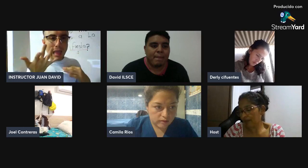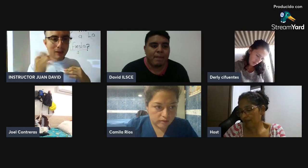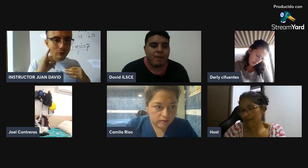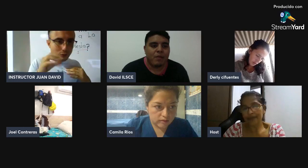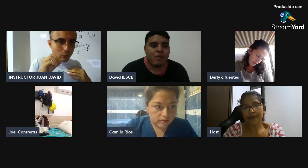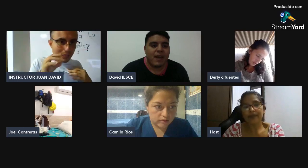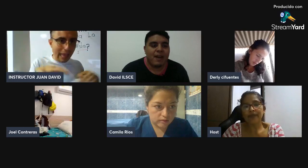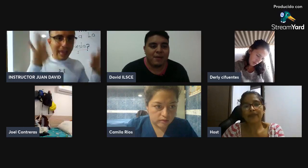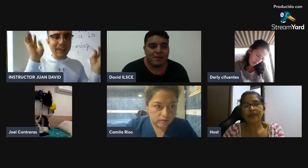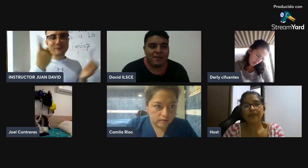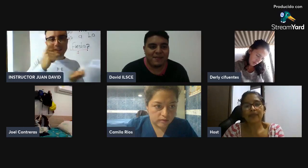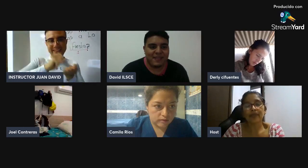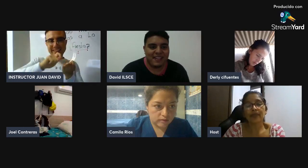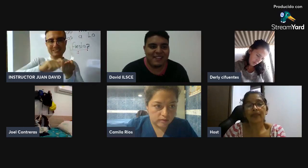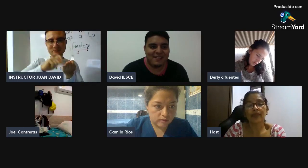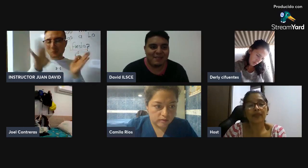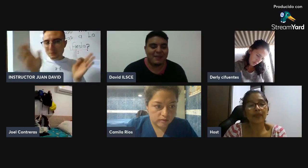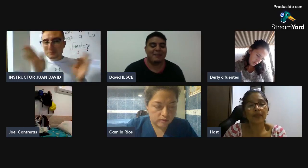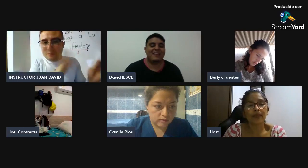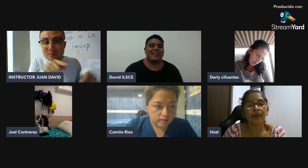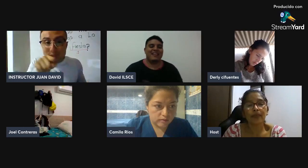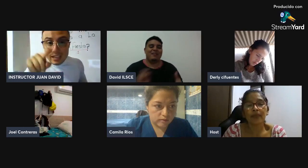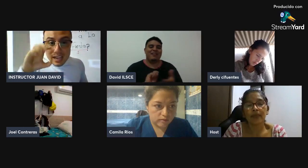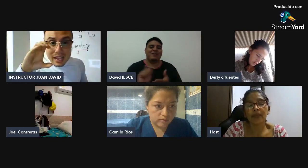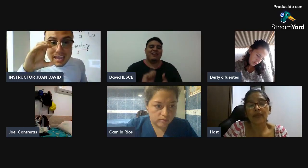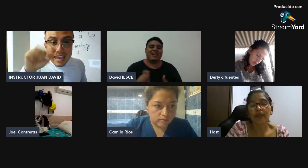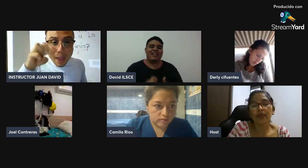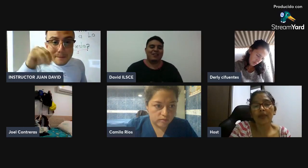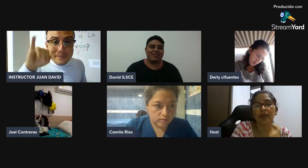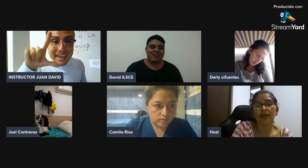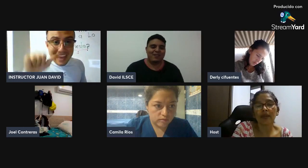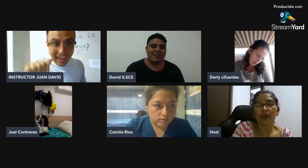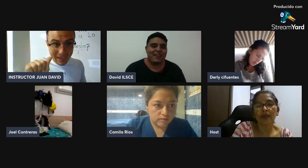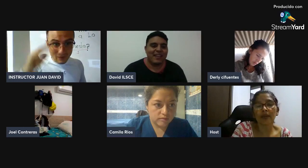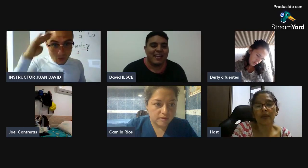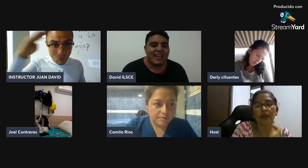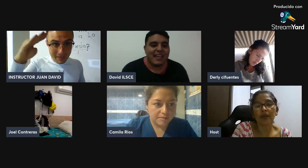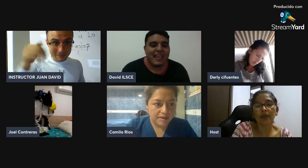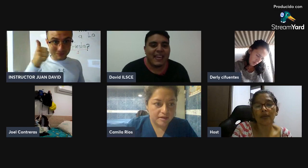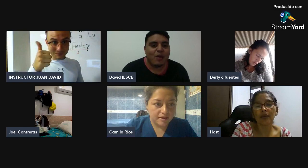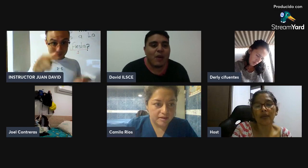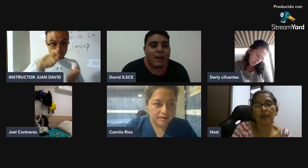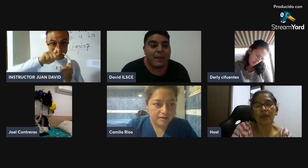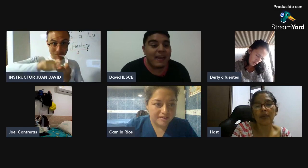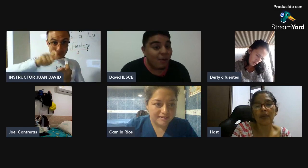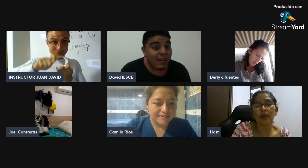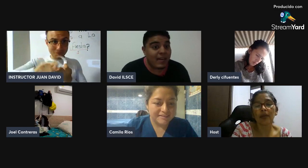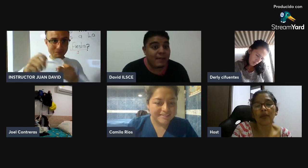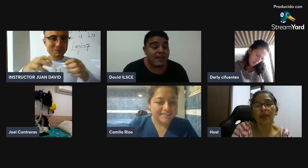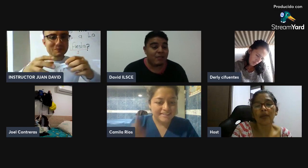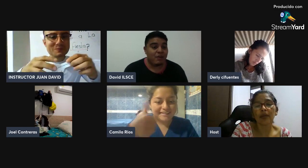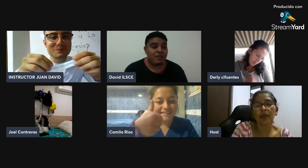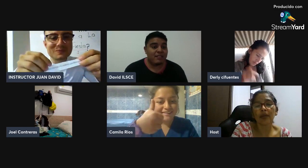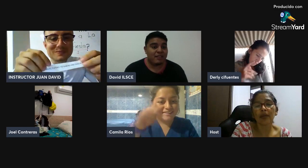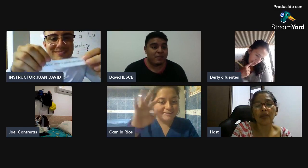con a bueno listo espérame que le faltó el anotador con camila o la camila espero que estés bien